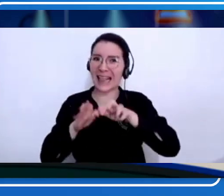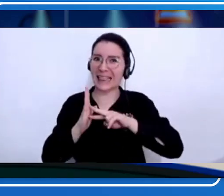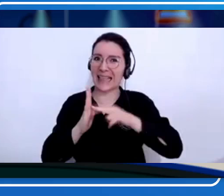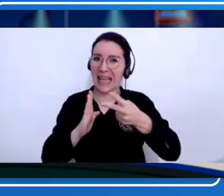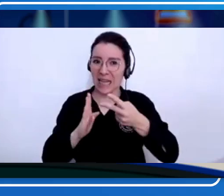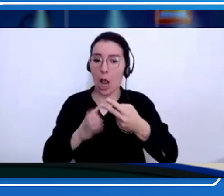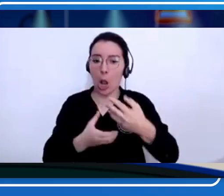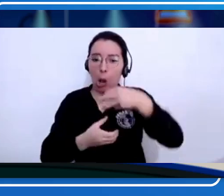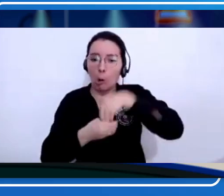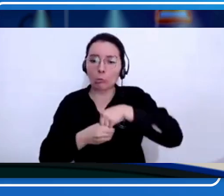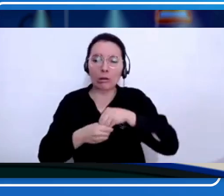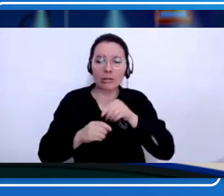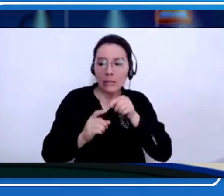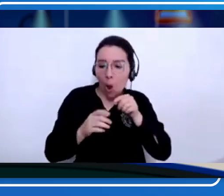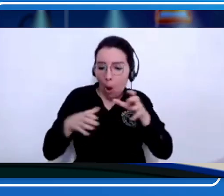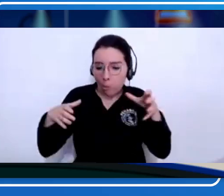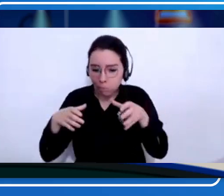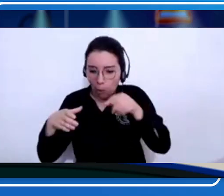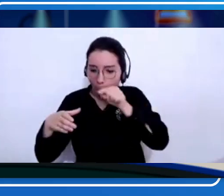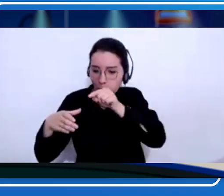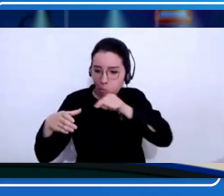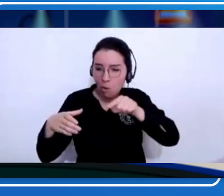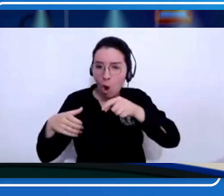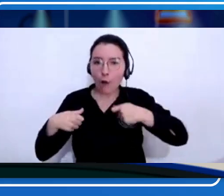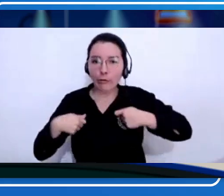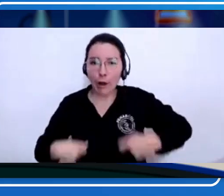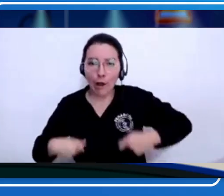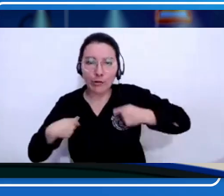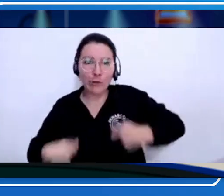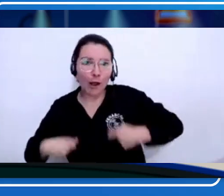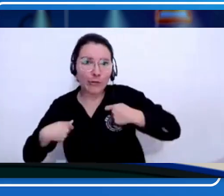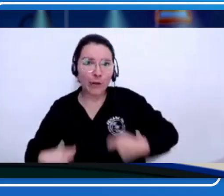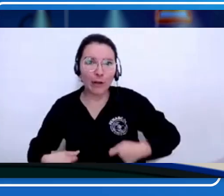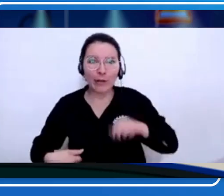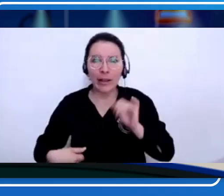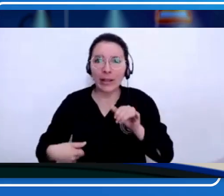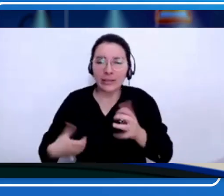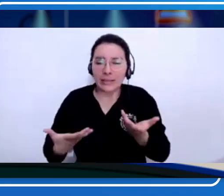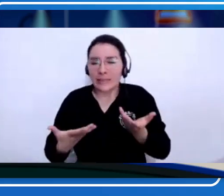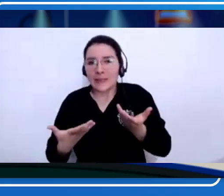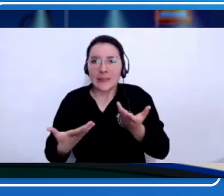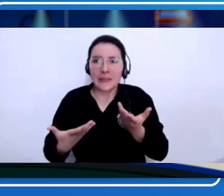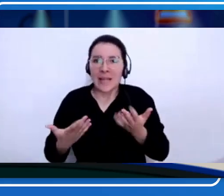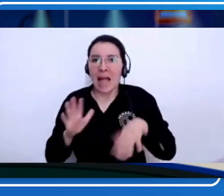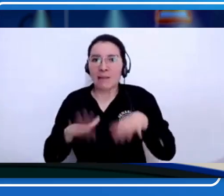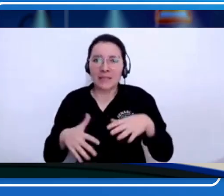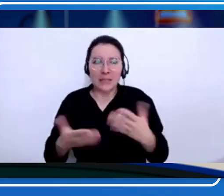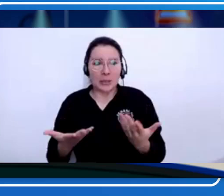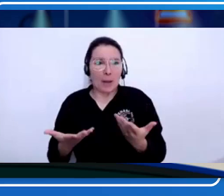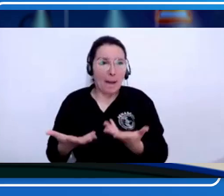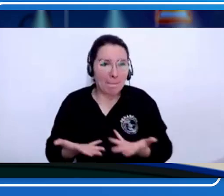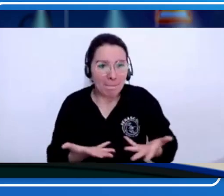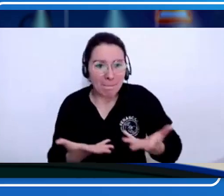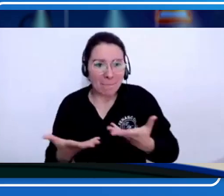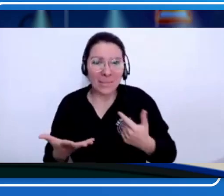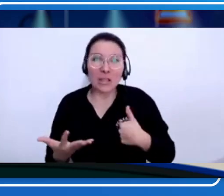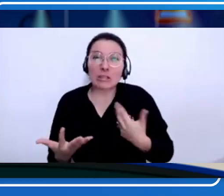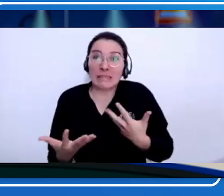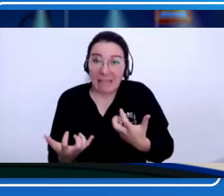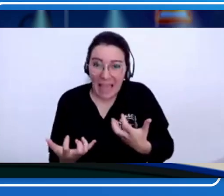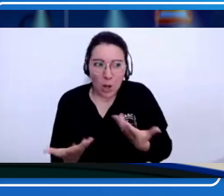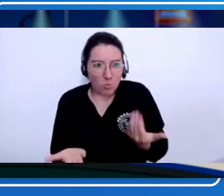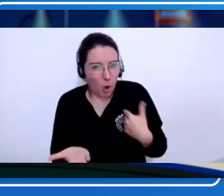allí establecidos que no nos permite o no tenemos, digamos, la facultad